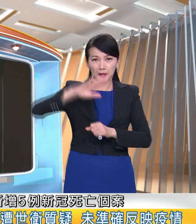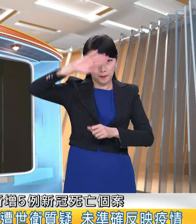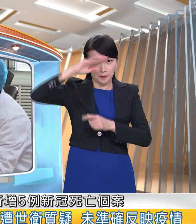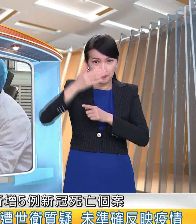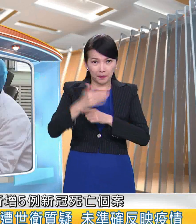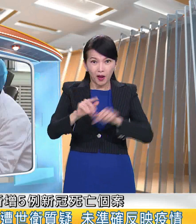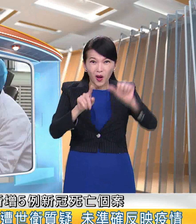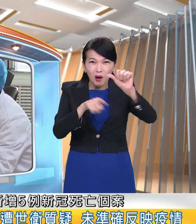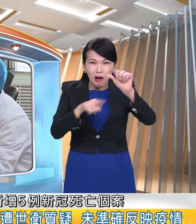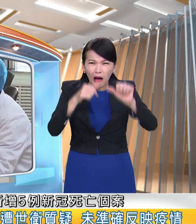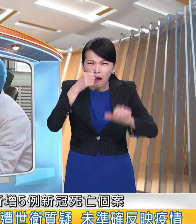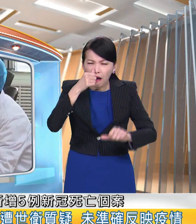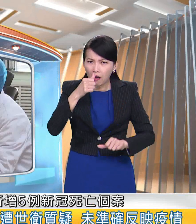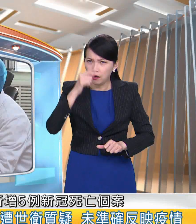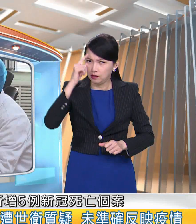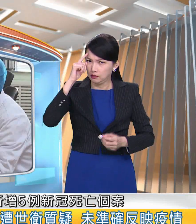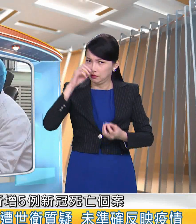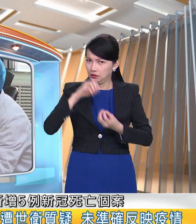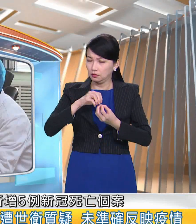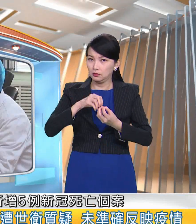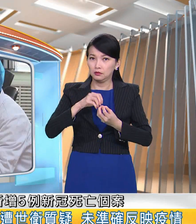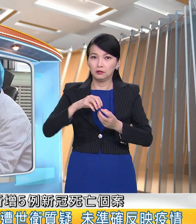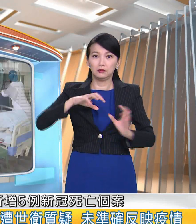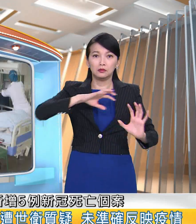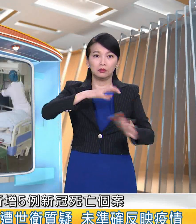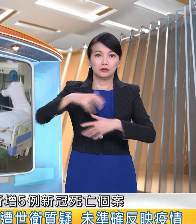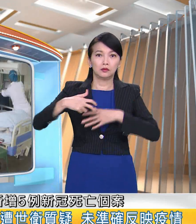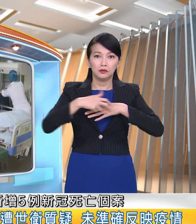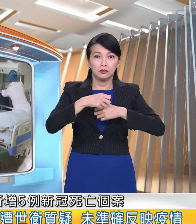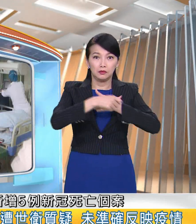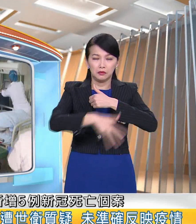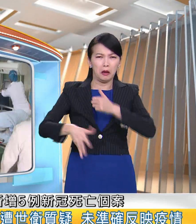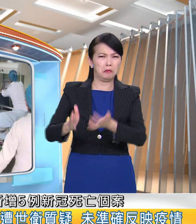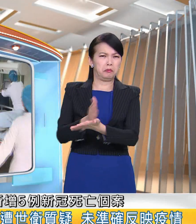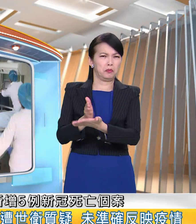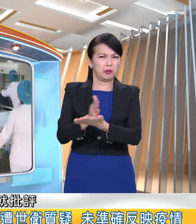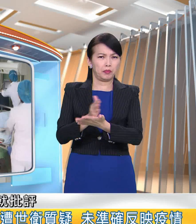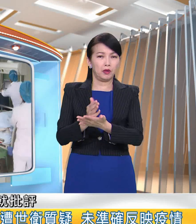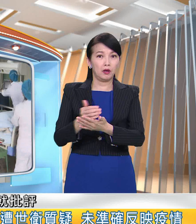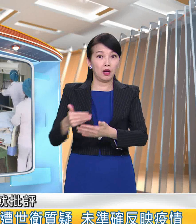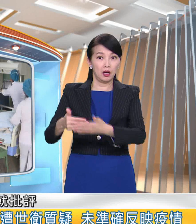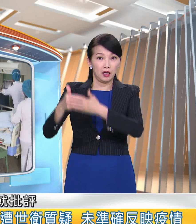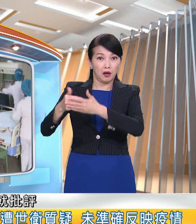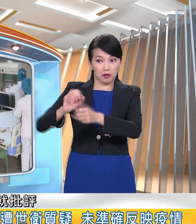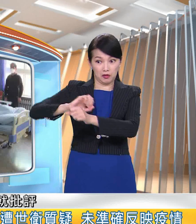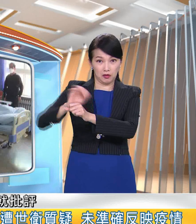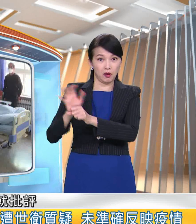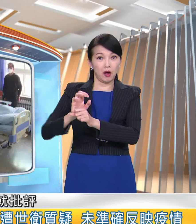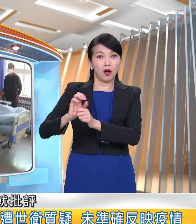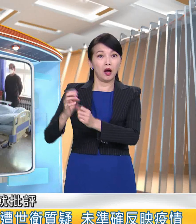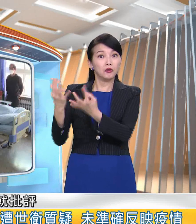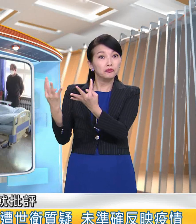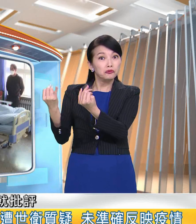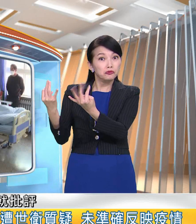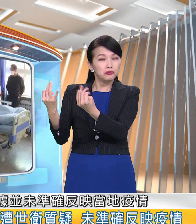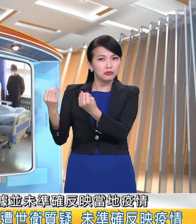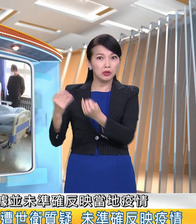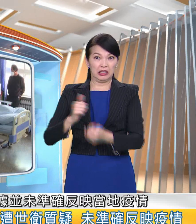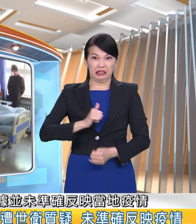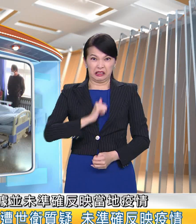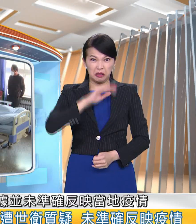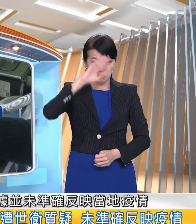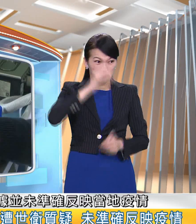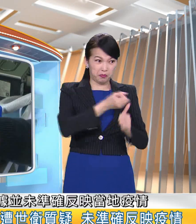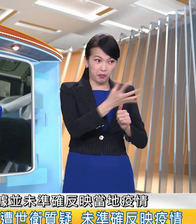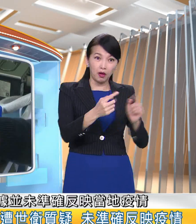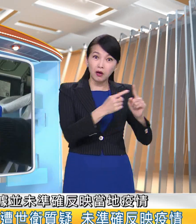国3号仅仅新增5例新冠死亡个案。世界卫生组织就批评中国的